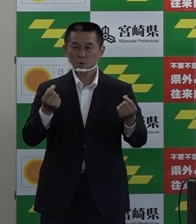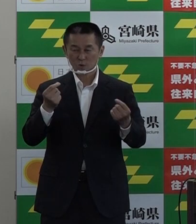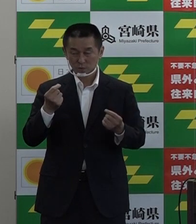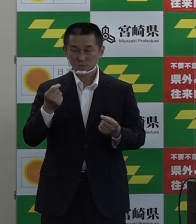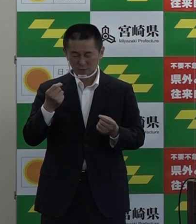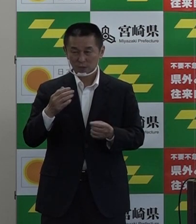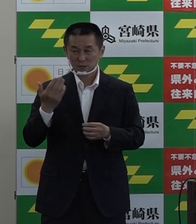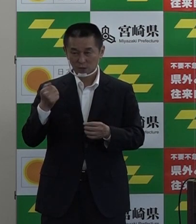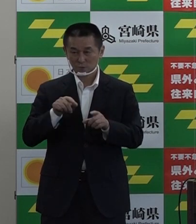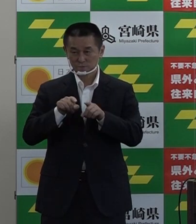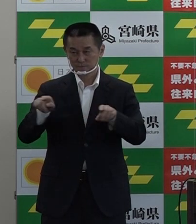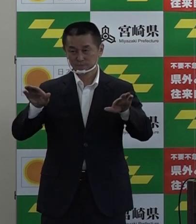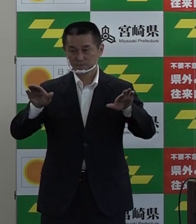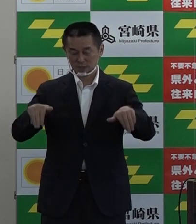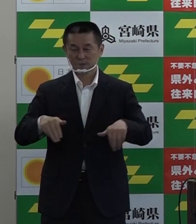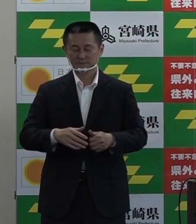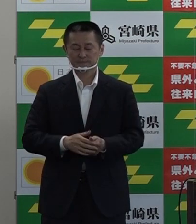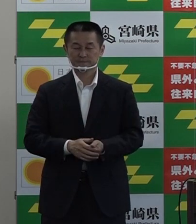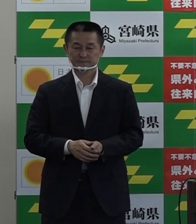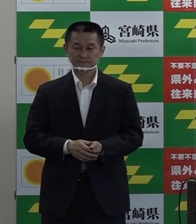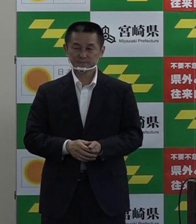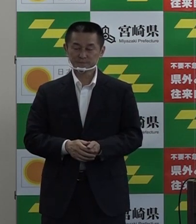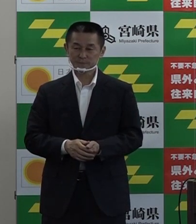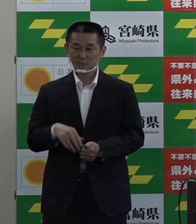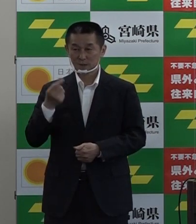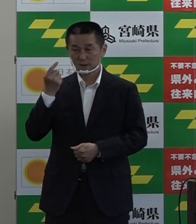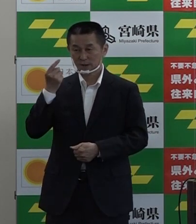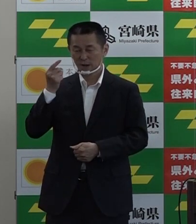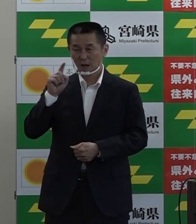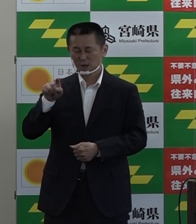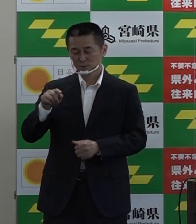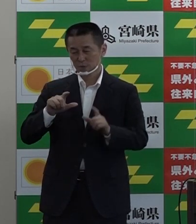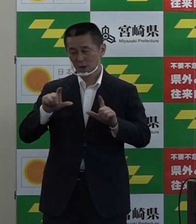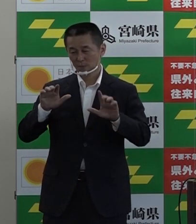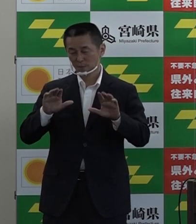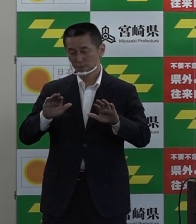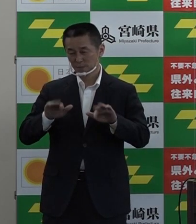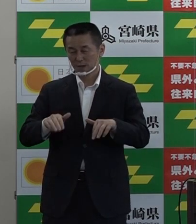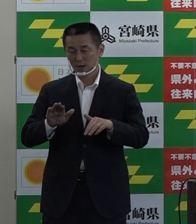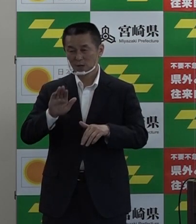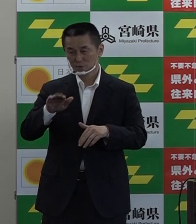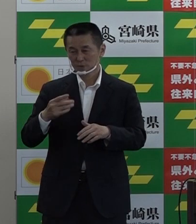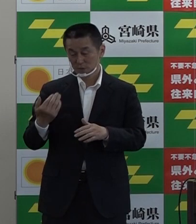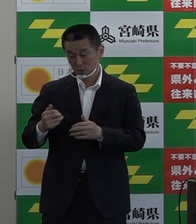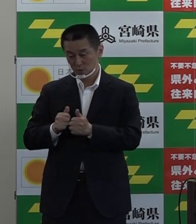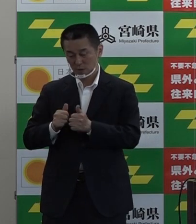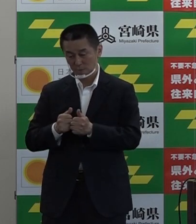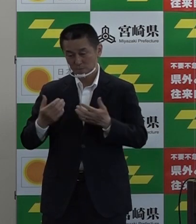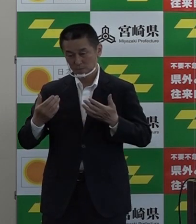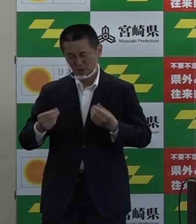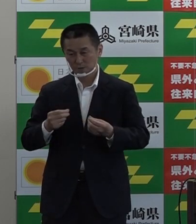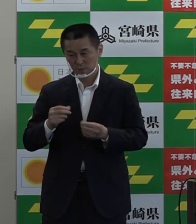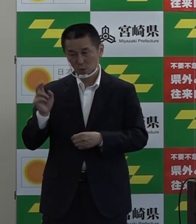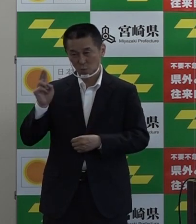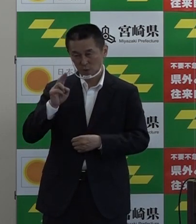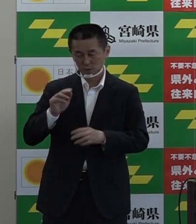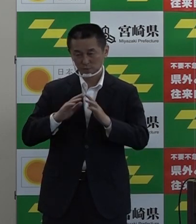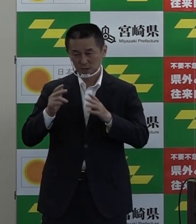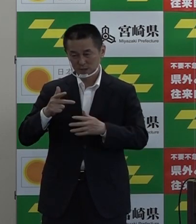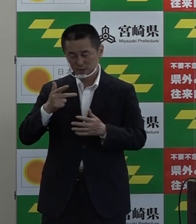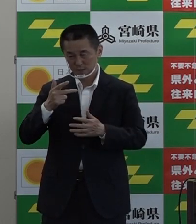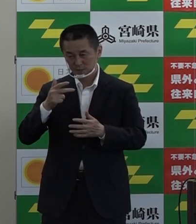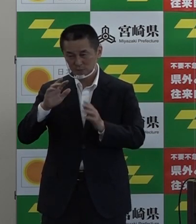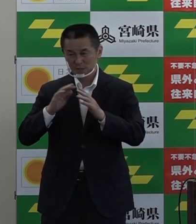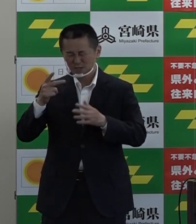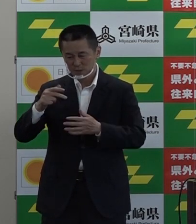先ほど指示をしたところであります。明日発表後になりますが、先ほど会議の中でもありましたけど、午前中の宮崎市の検